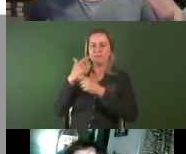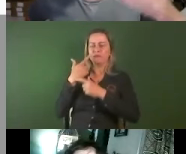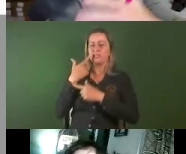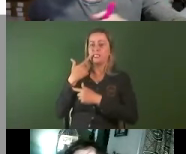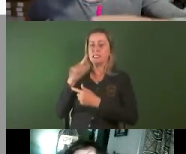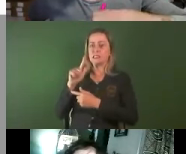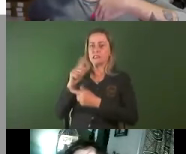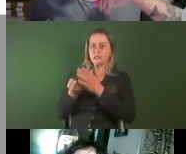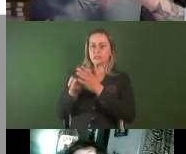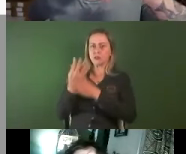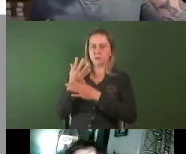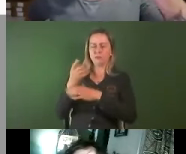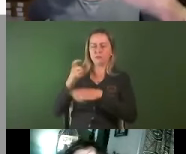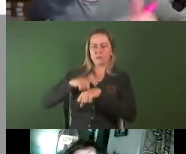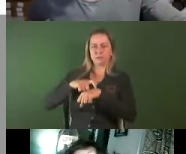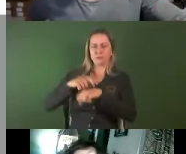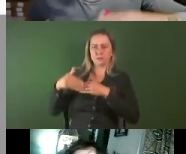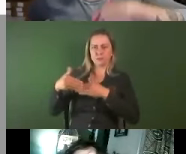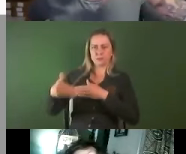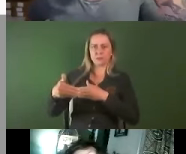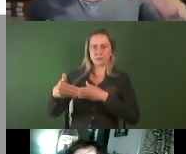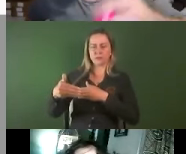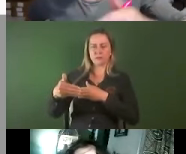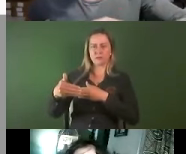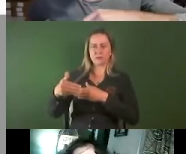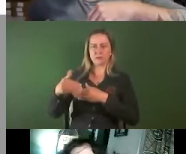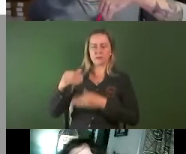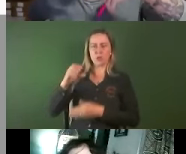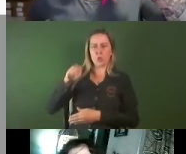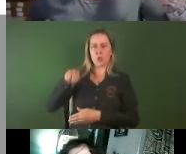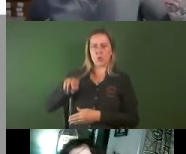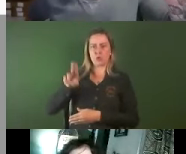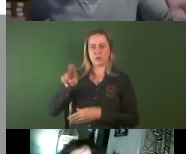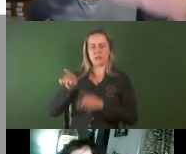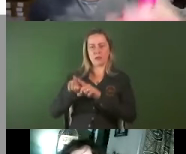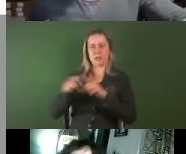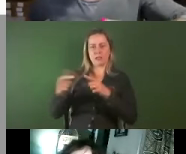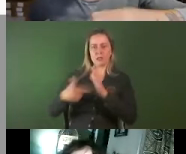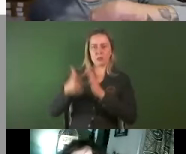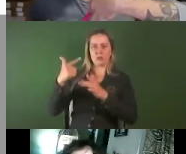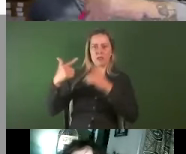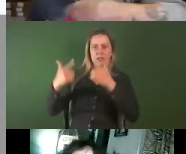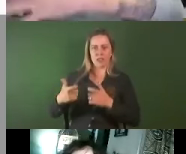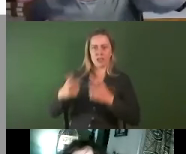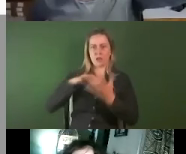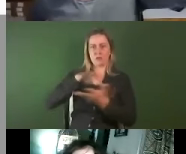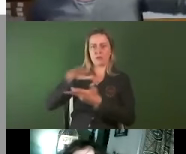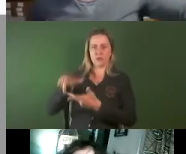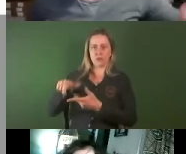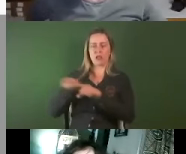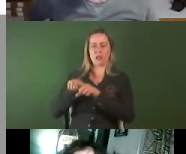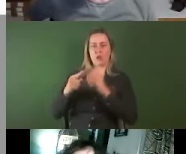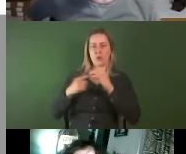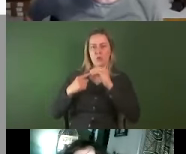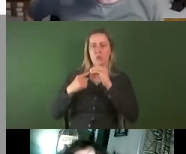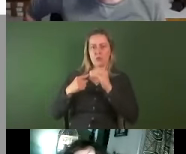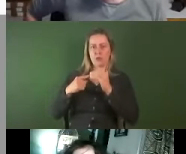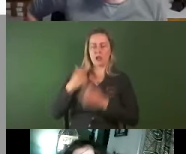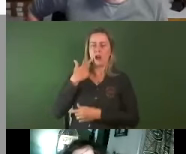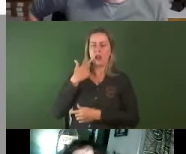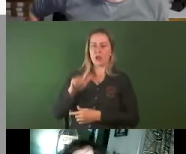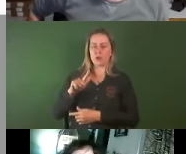que a partir desse momento, a partir da criação da ONU e da Segunda Guerra Mundial, a gente teria uma única língua que integrasse todos